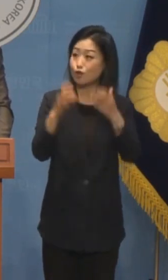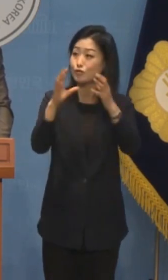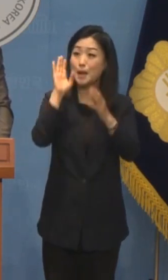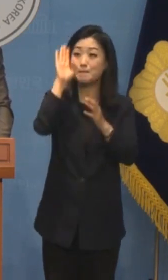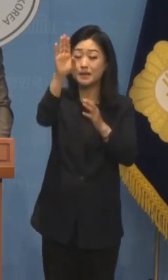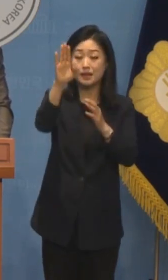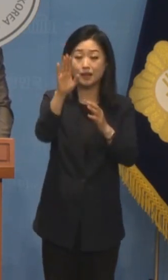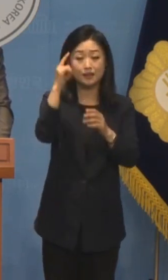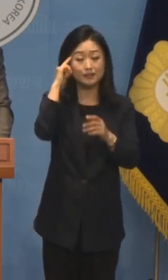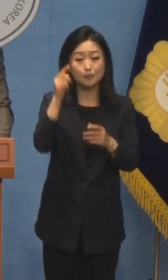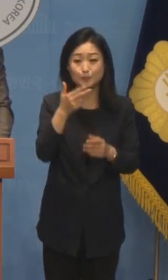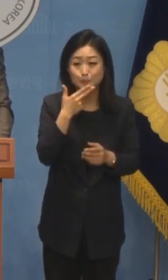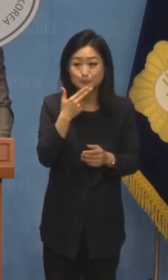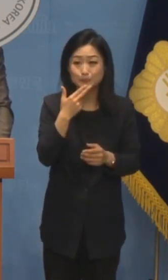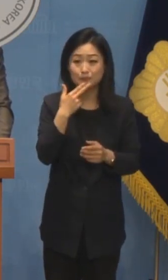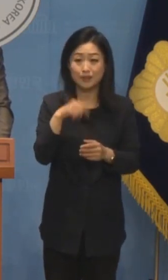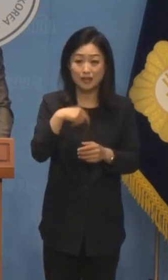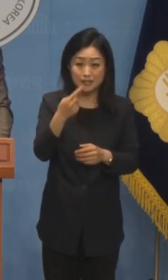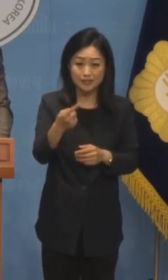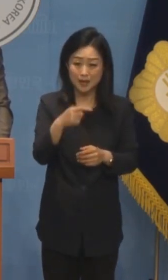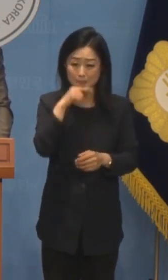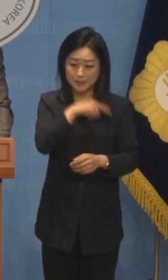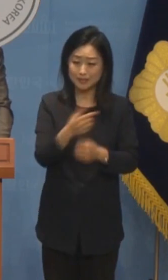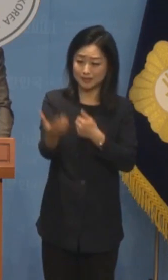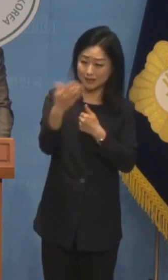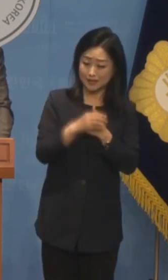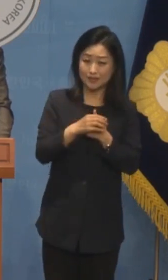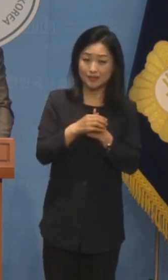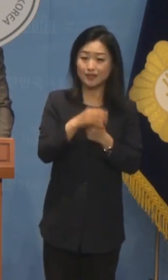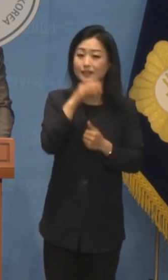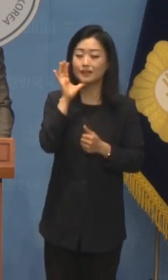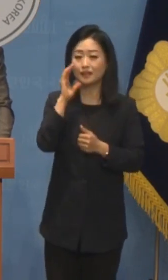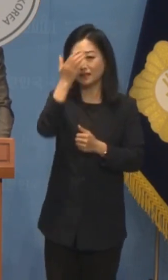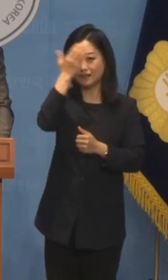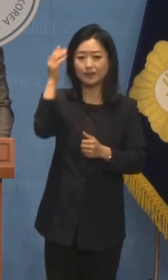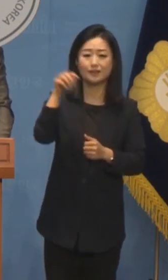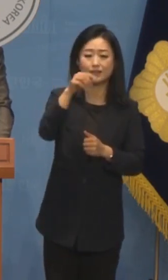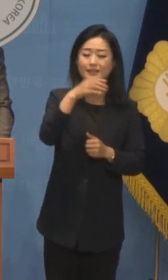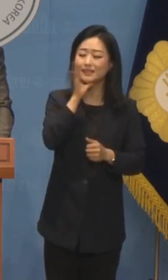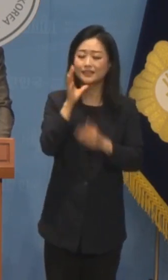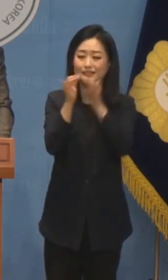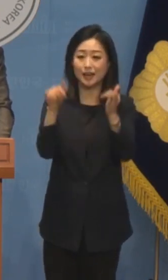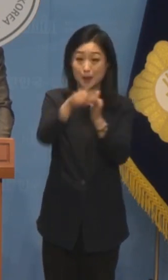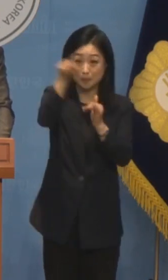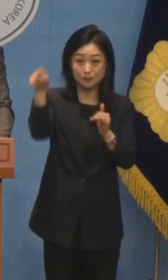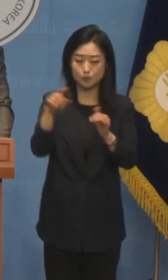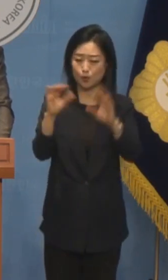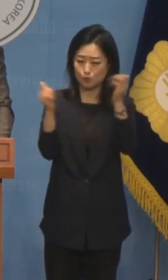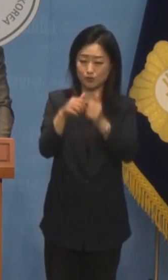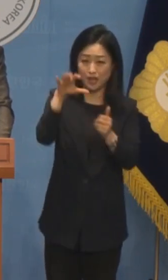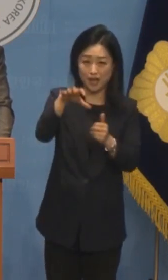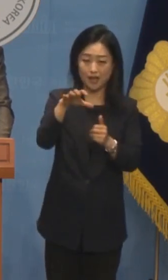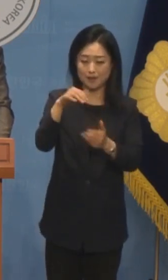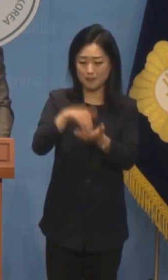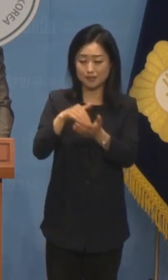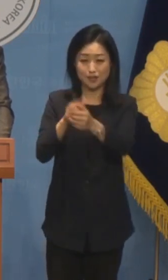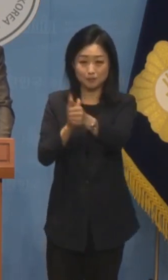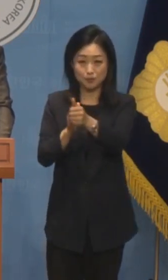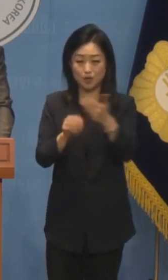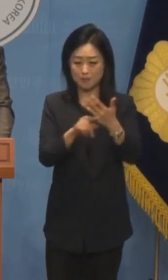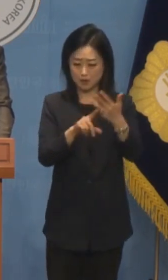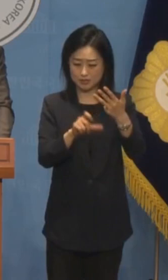미래를 저버리고 다음 세대에게 폭탄 돌리기와 빚 떠넘기를 자행하고 있는 국회는 각성하십시오. 지난 8월